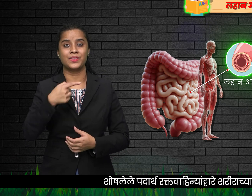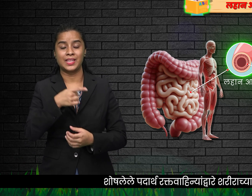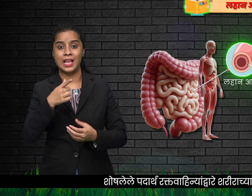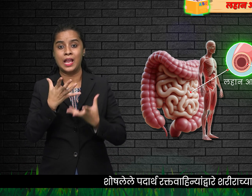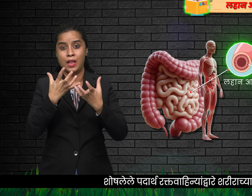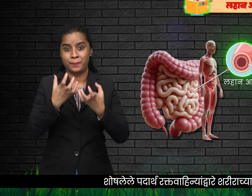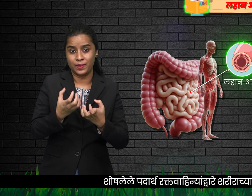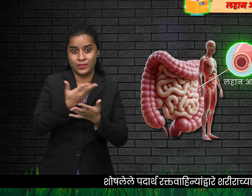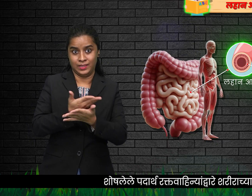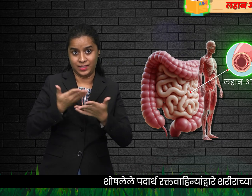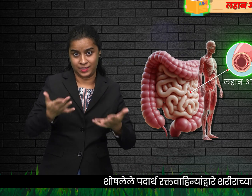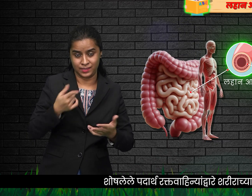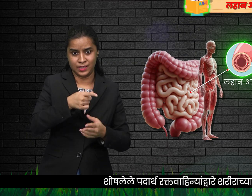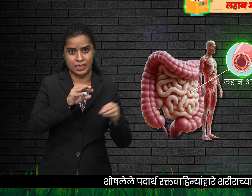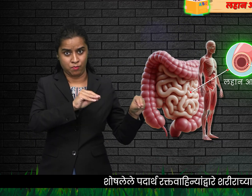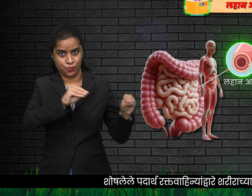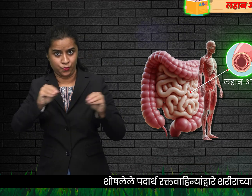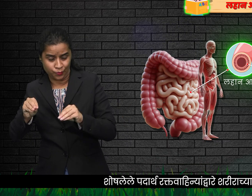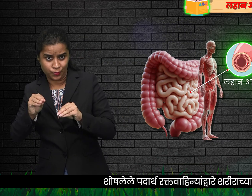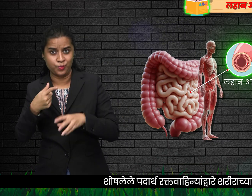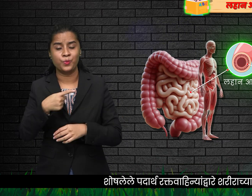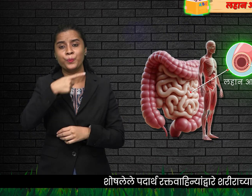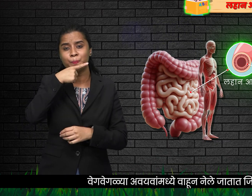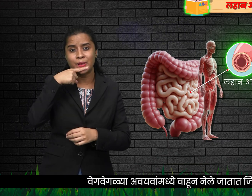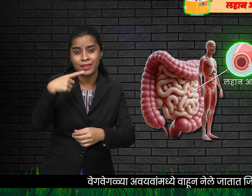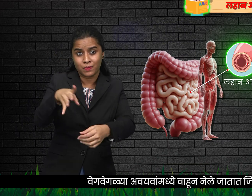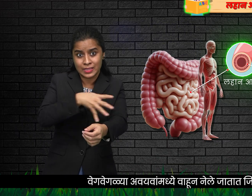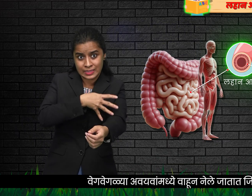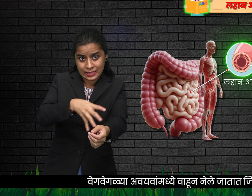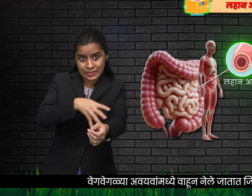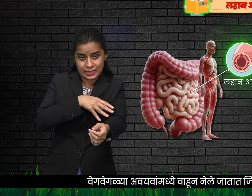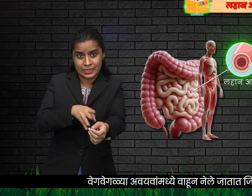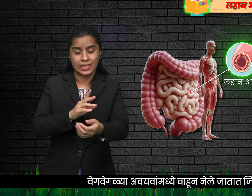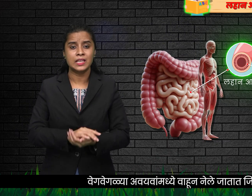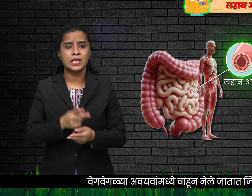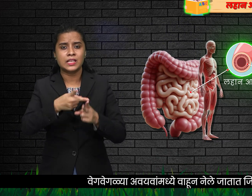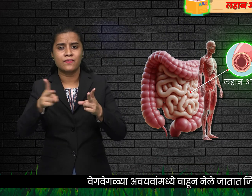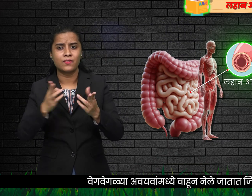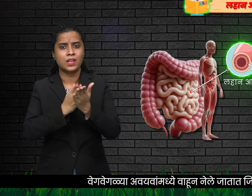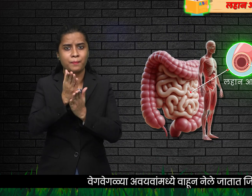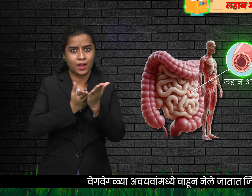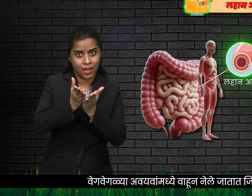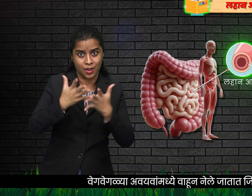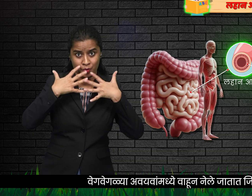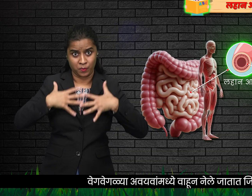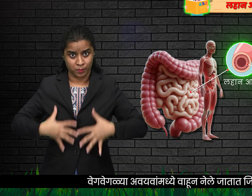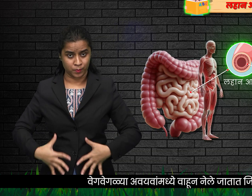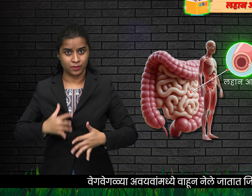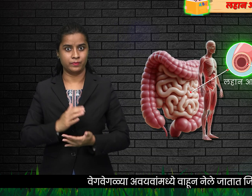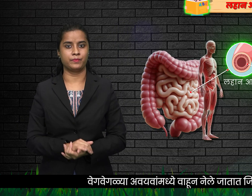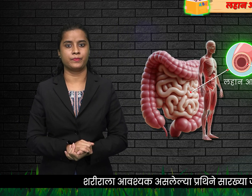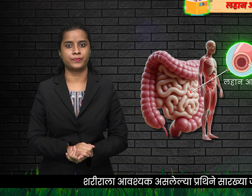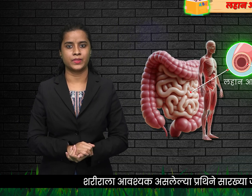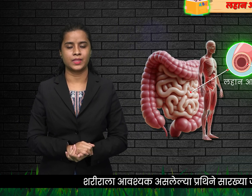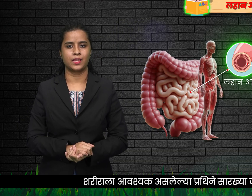शोषलेले पदार्थ रक्तवाहिन्यांवर द्वारे शरीराचे वेगवेगळ्या अवयवांमध्ये वाहून नेले जातात, जिथे